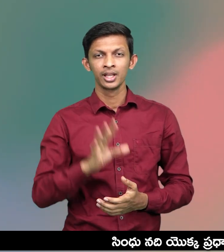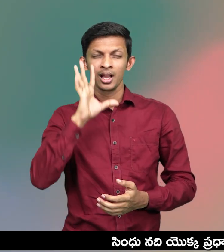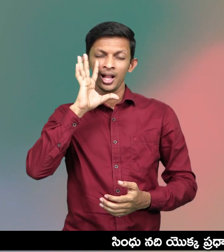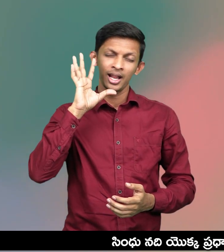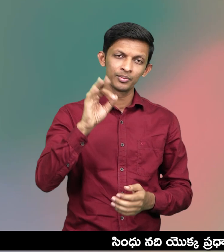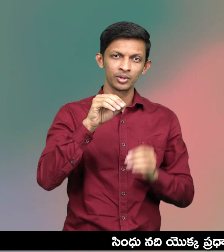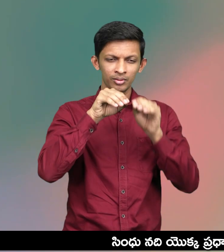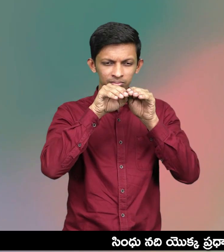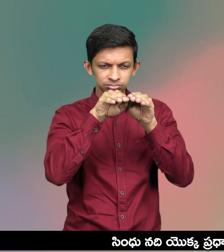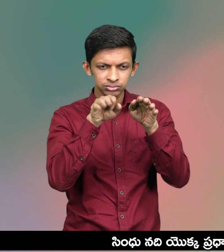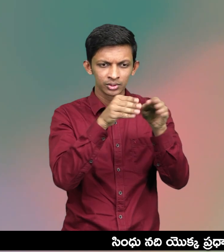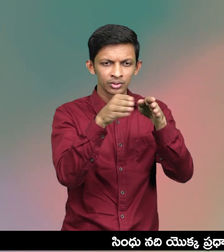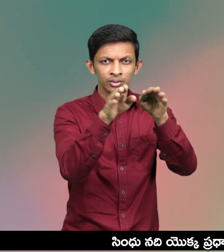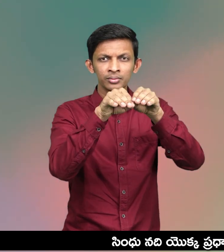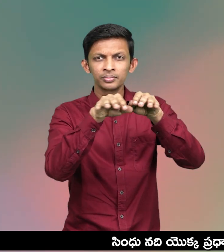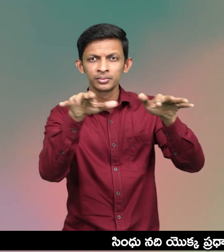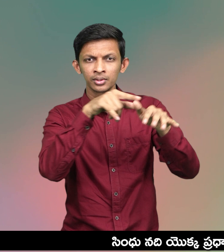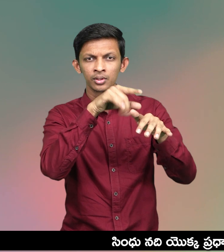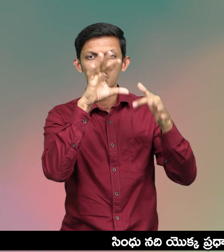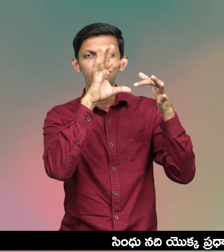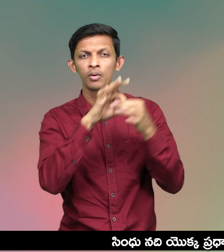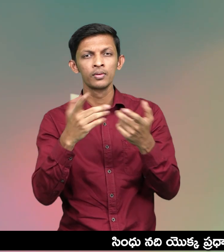సింధు నది యొక్క ప్రధాన ఉపనదులు భారతదేశంలో ఉన్నాయి.